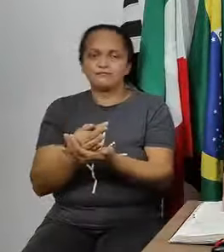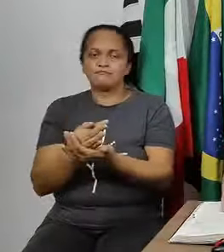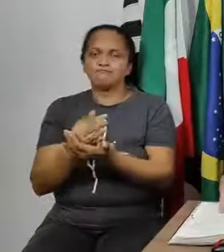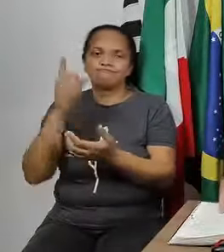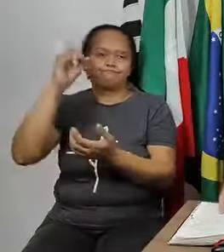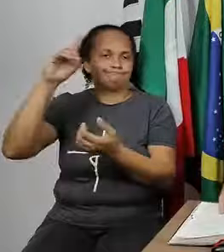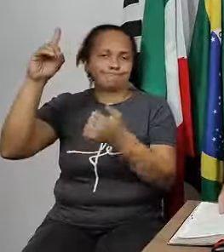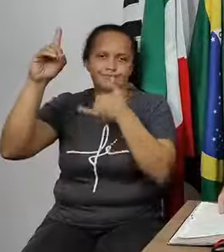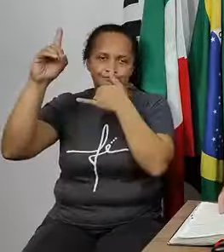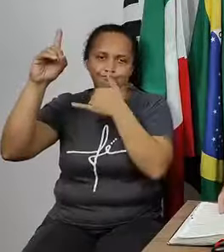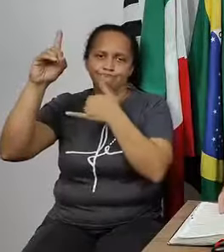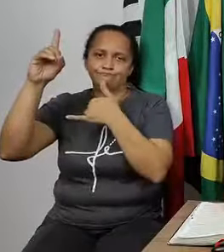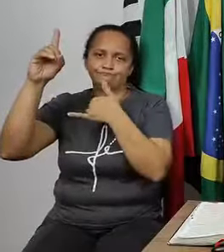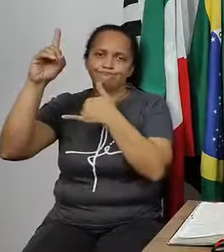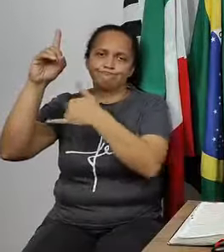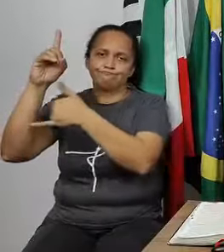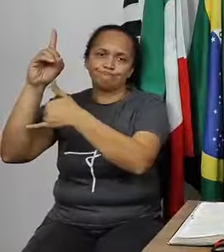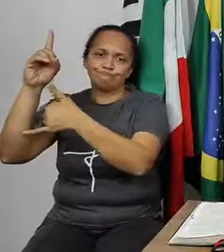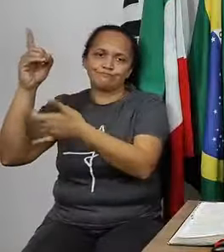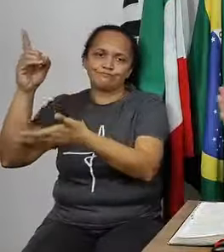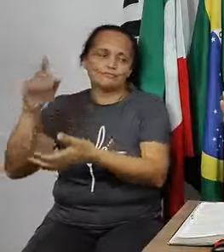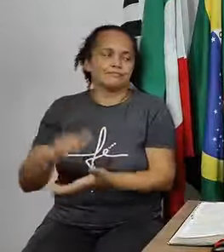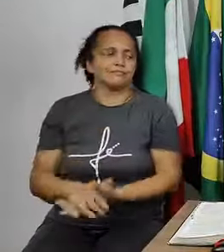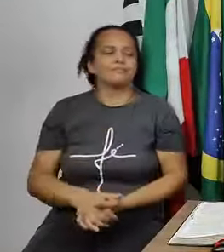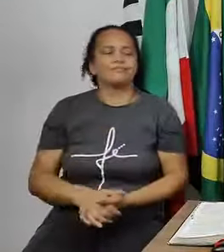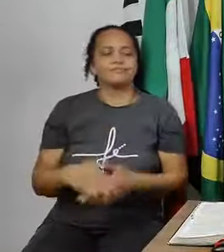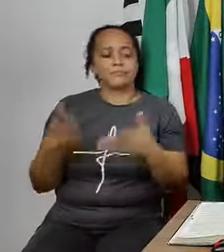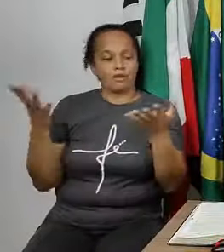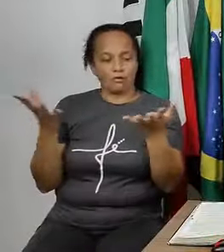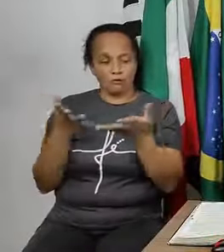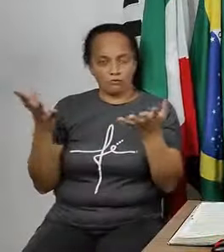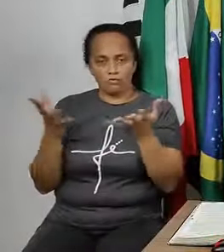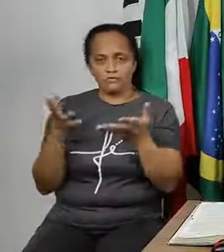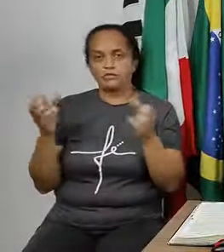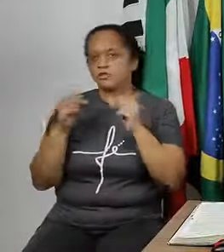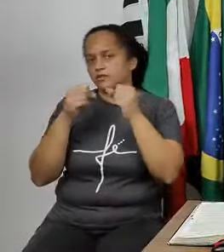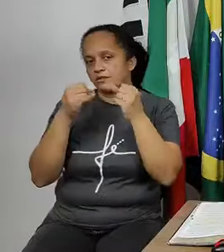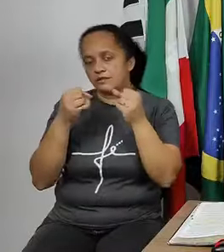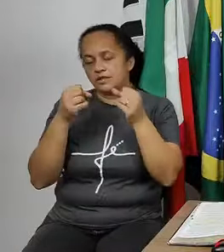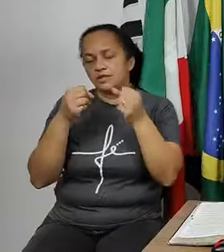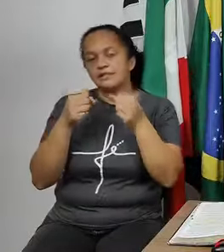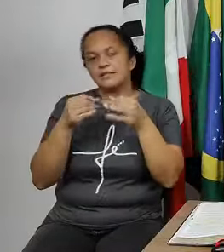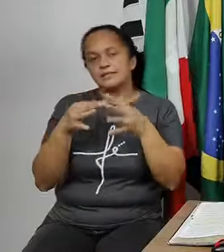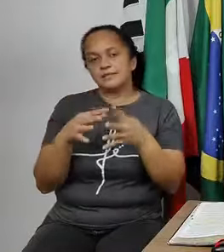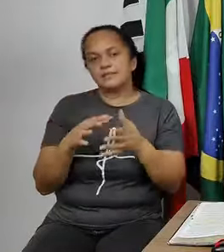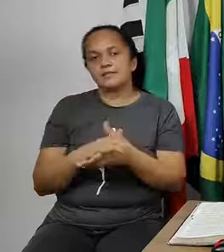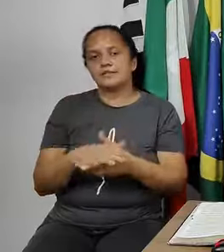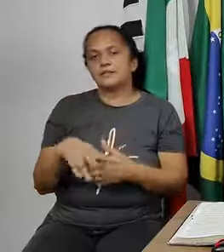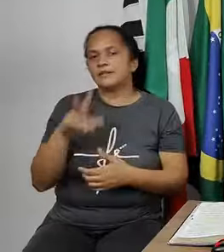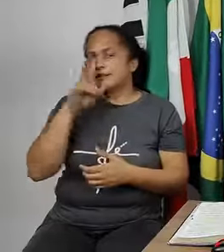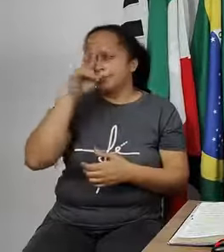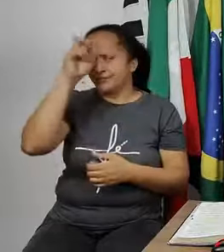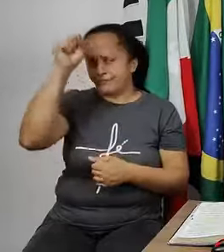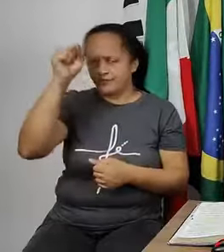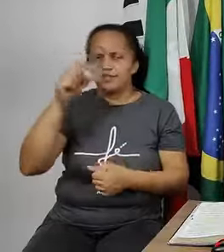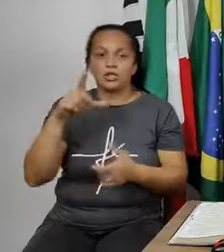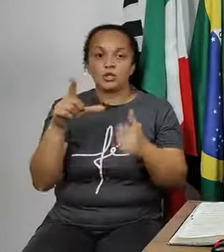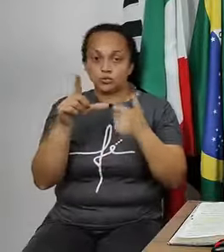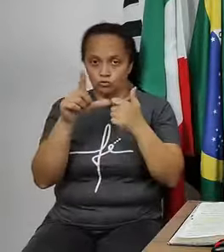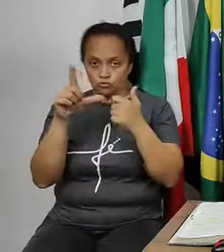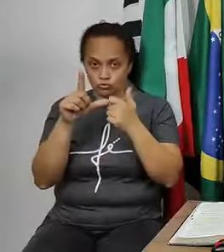você sobre o firme fundamento. Jesus ensina em Lucas, capítulo 6, do